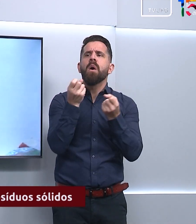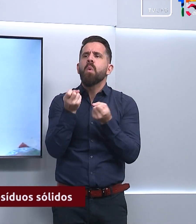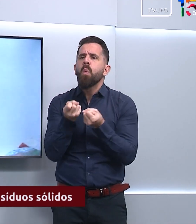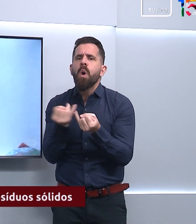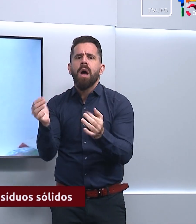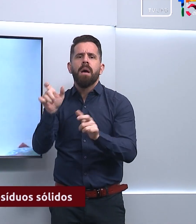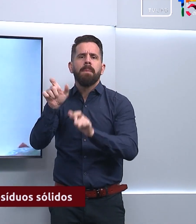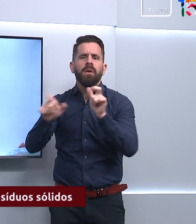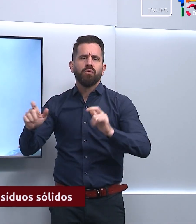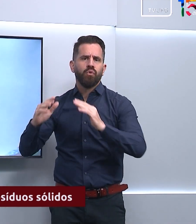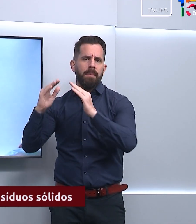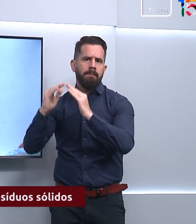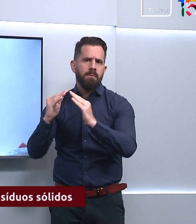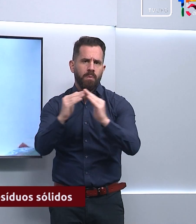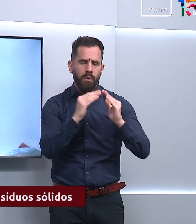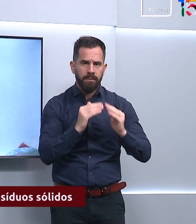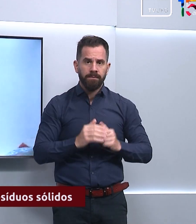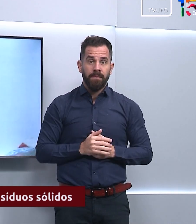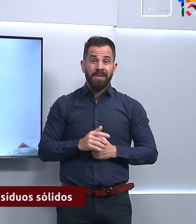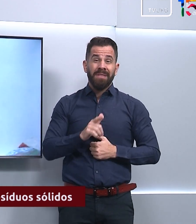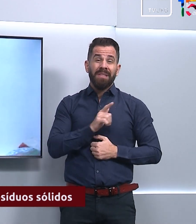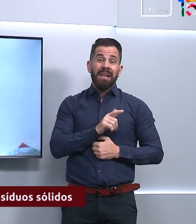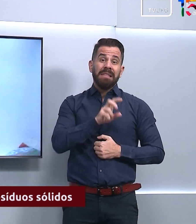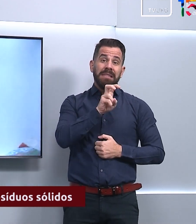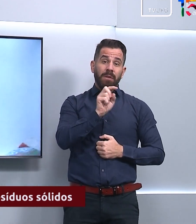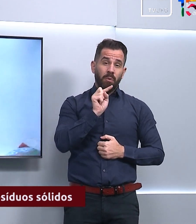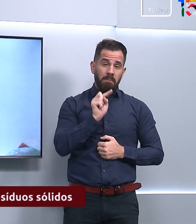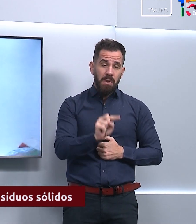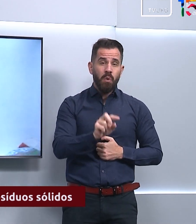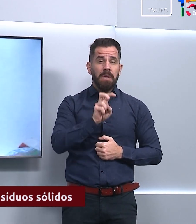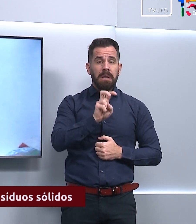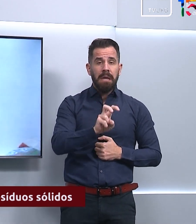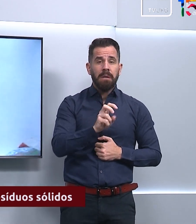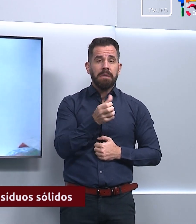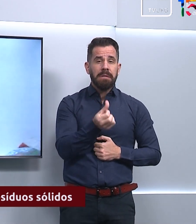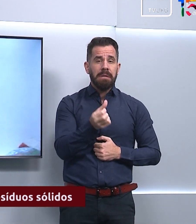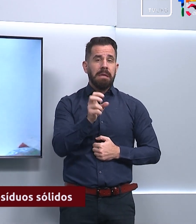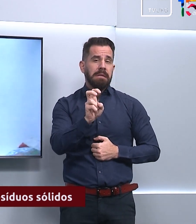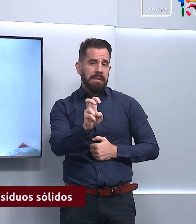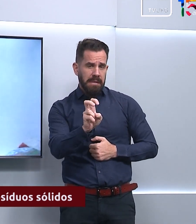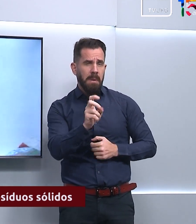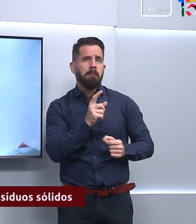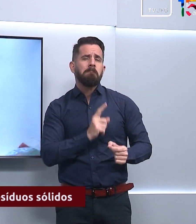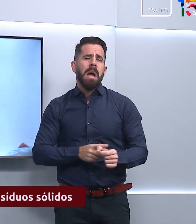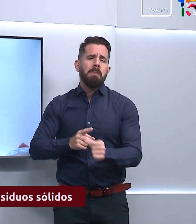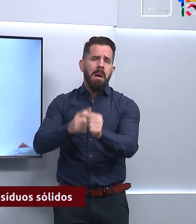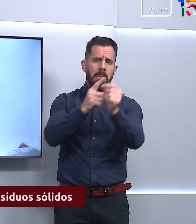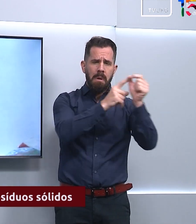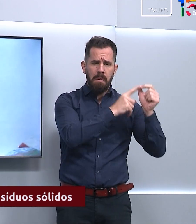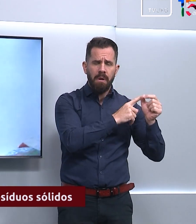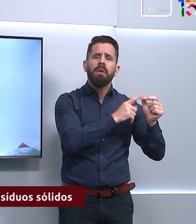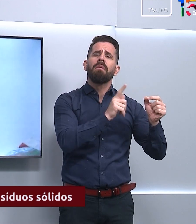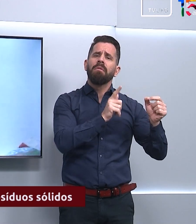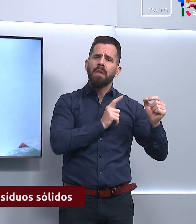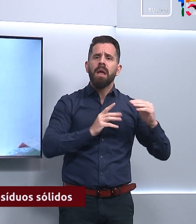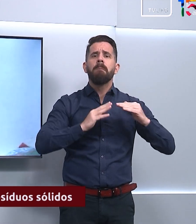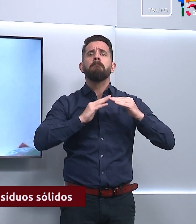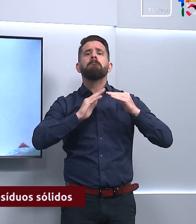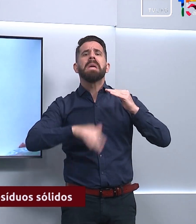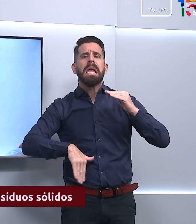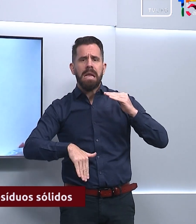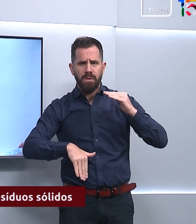dos 5.565 municípios brasileiros abaixo de 50 mil habitantes.